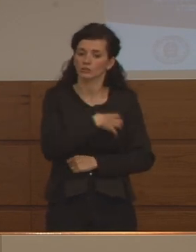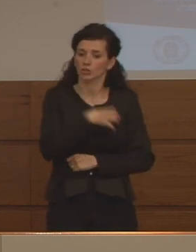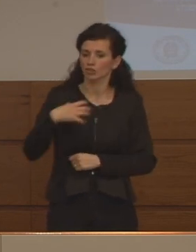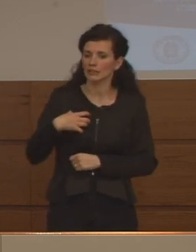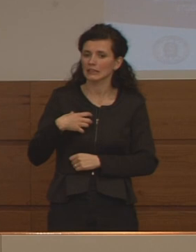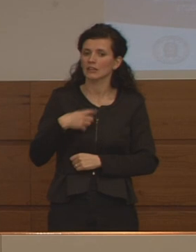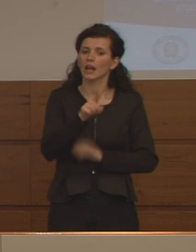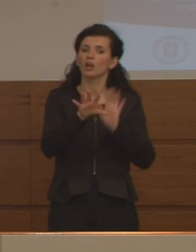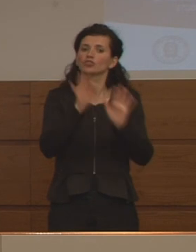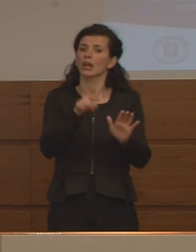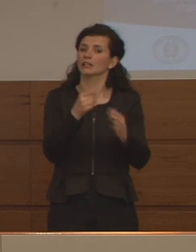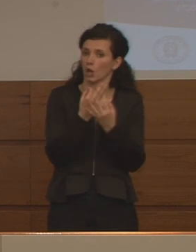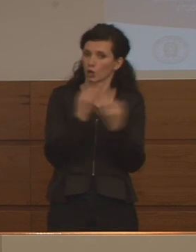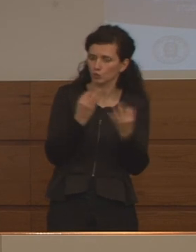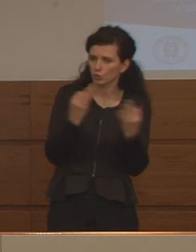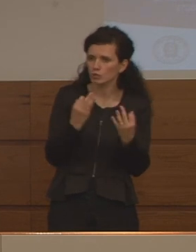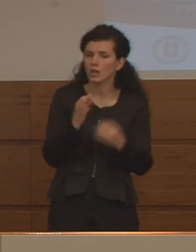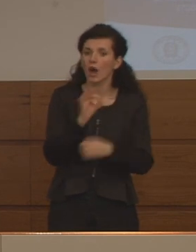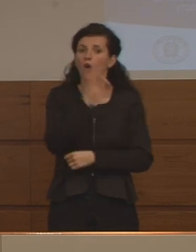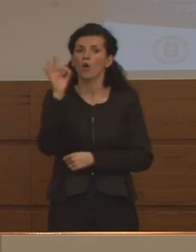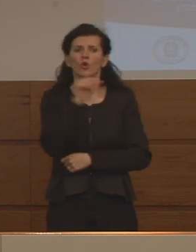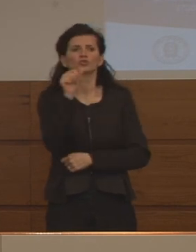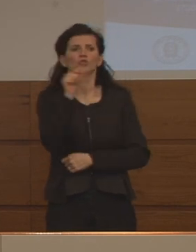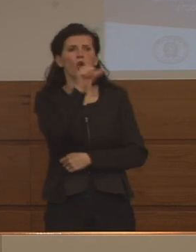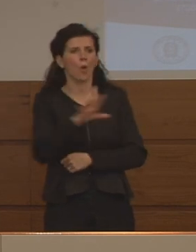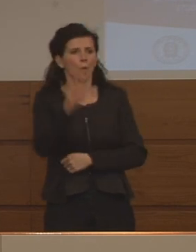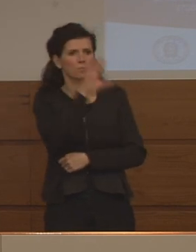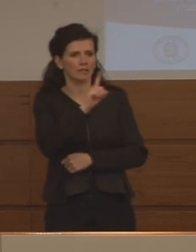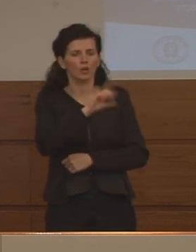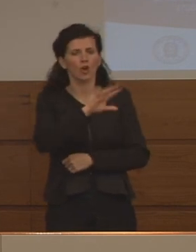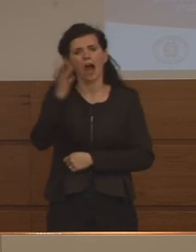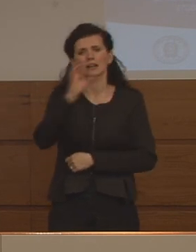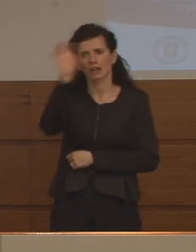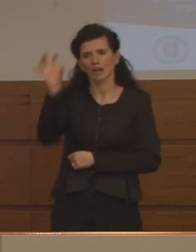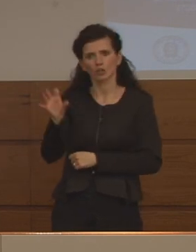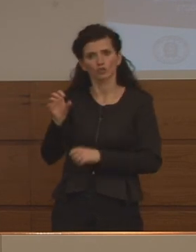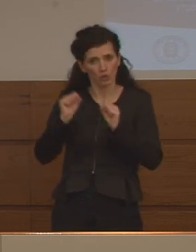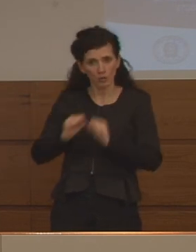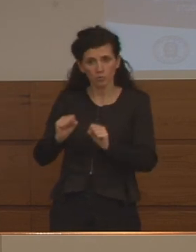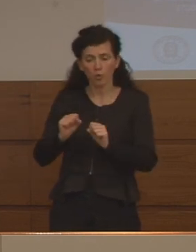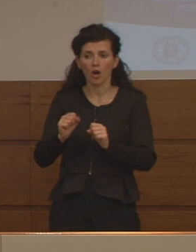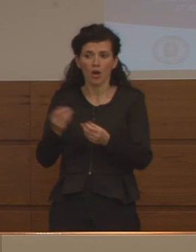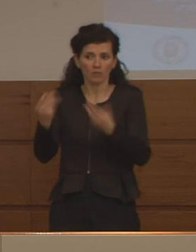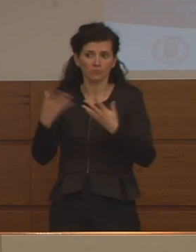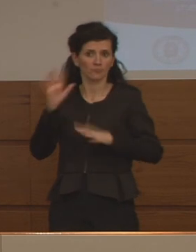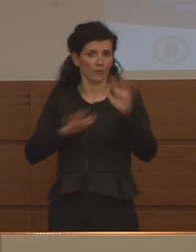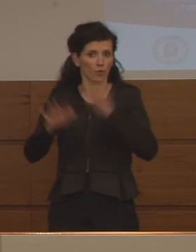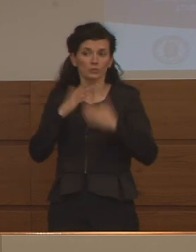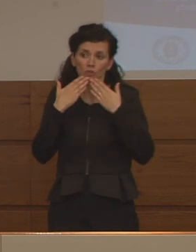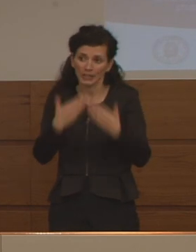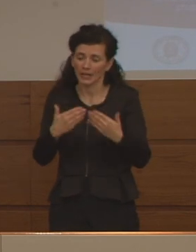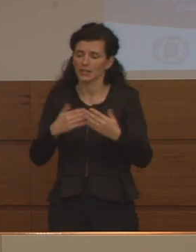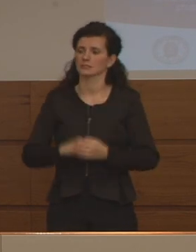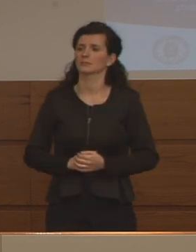anche di consigliare ad altre realtà e non solo alla lombardia insomma un quadro generale su questa su questa decisione grazie